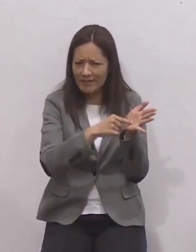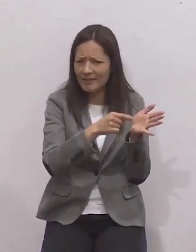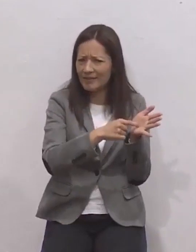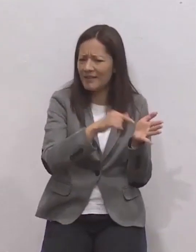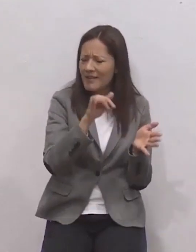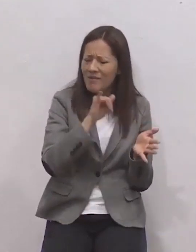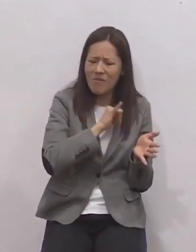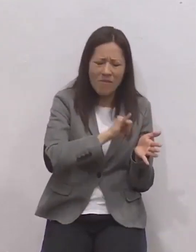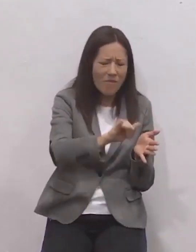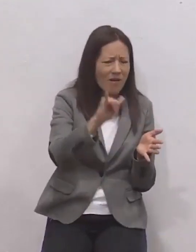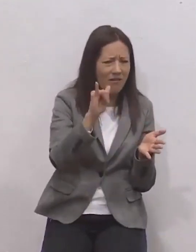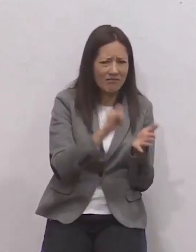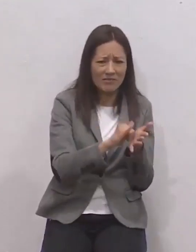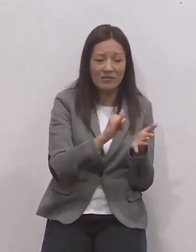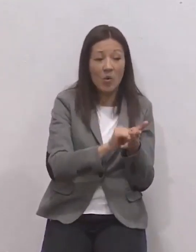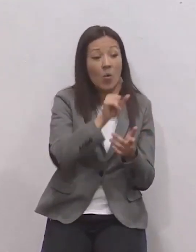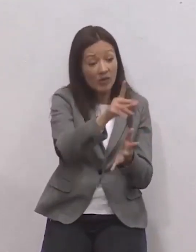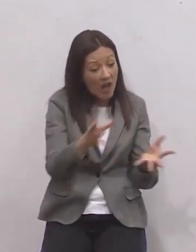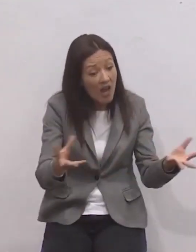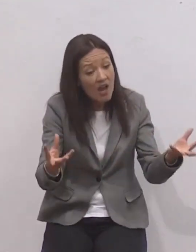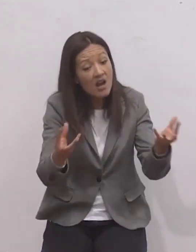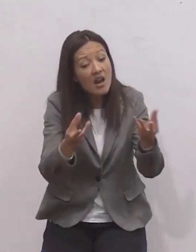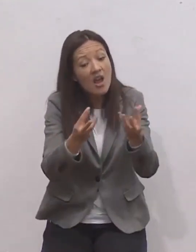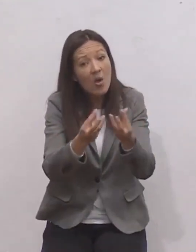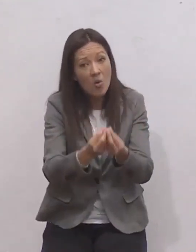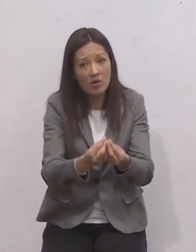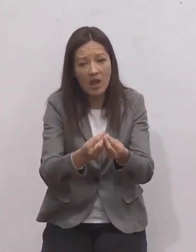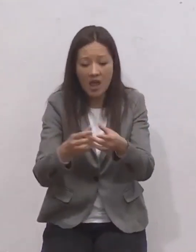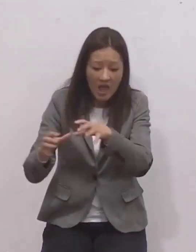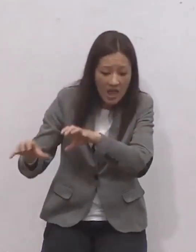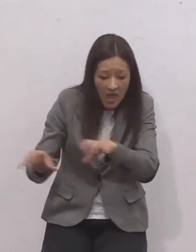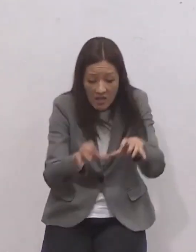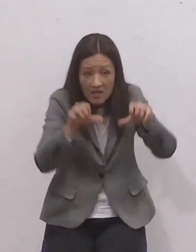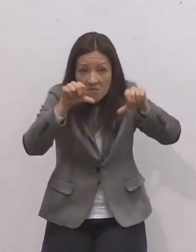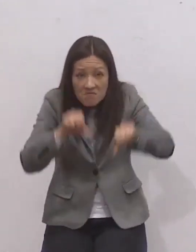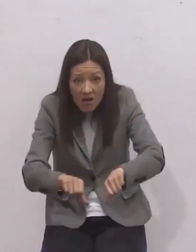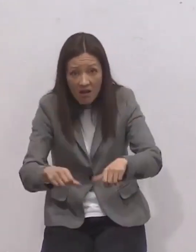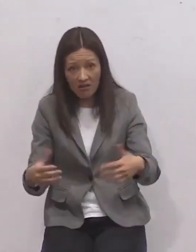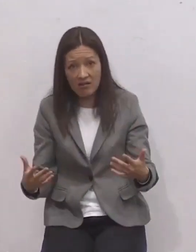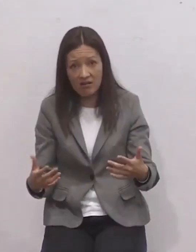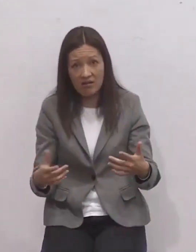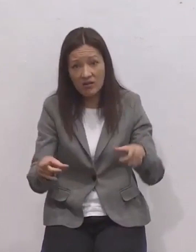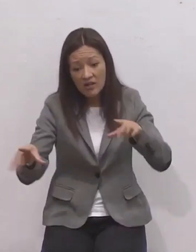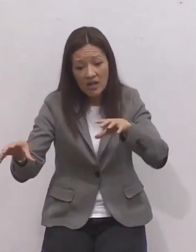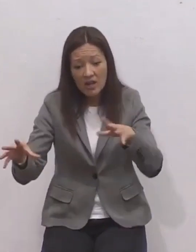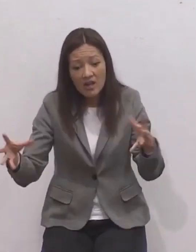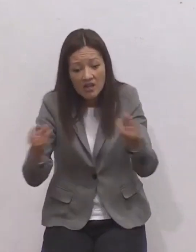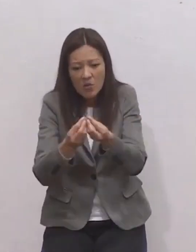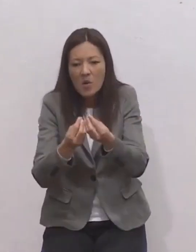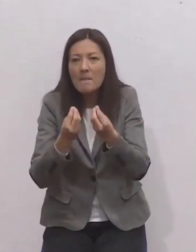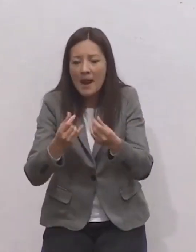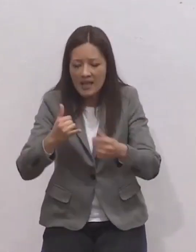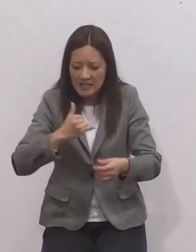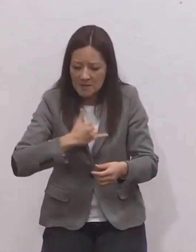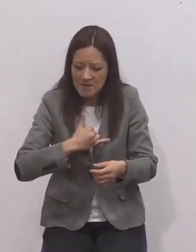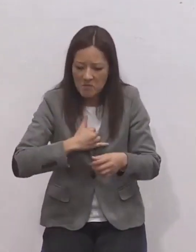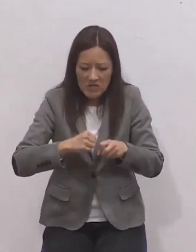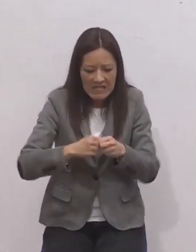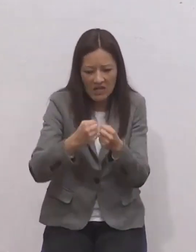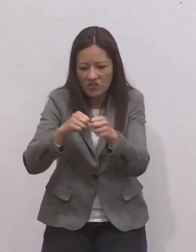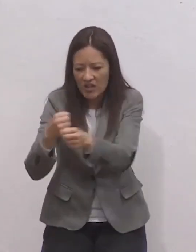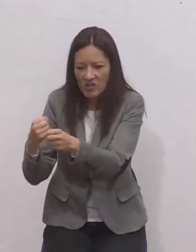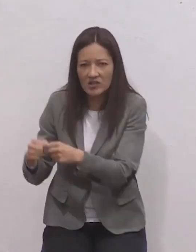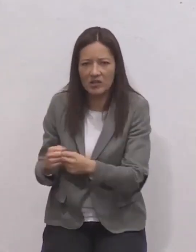exactamente lo mismo. Usted se está reuniendo ni siquiera para lo bueno, se está reuniendo es para causarse a sí mismo